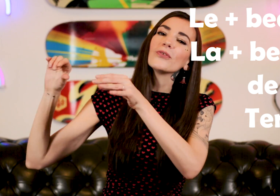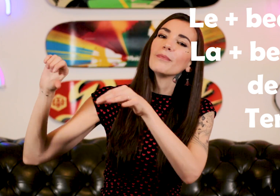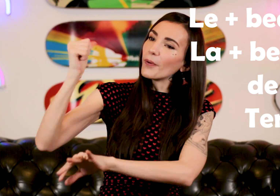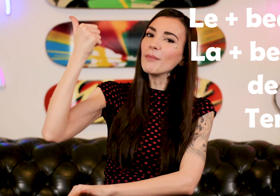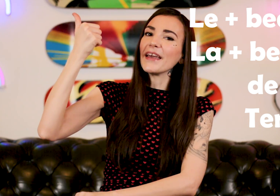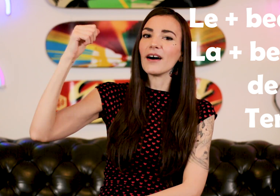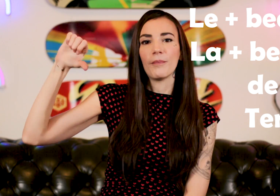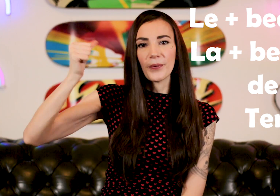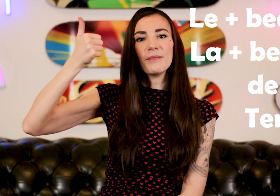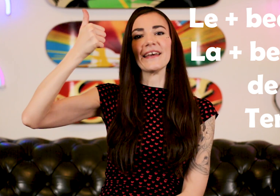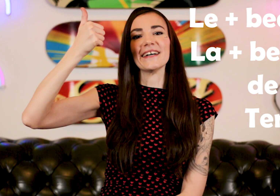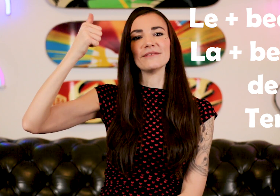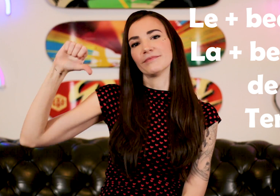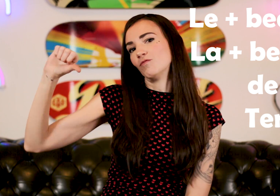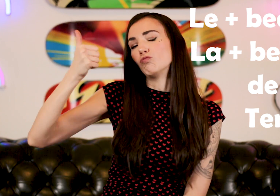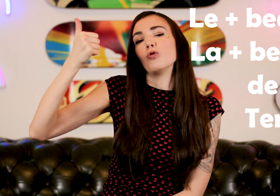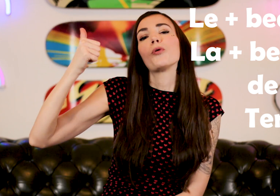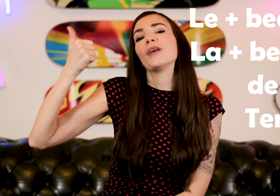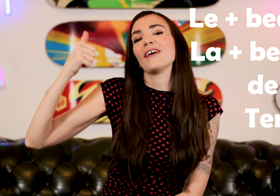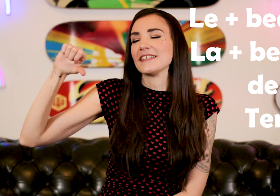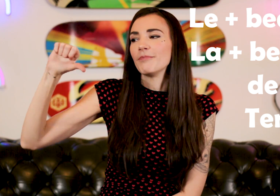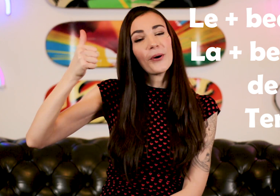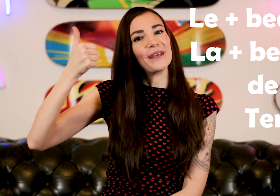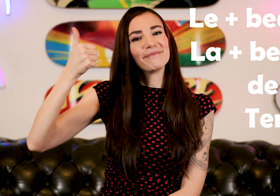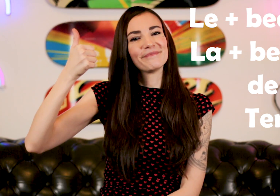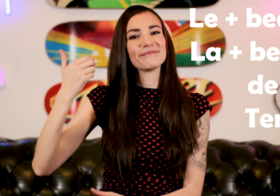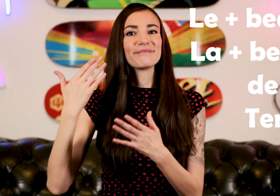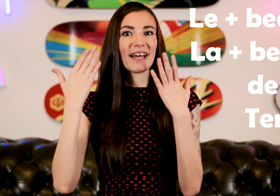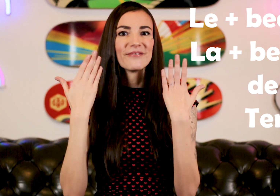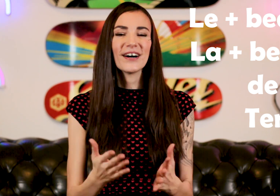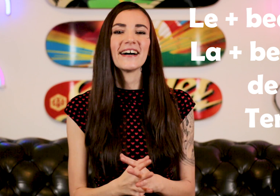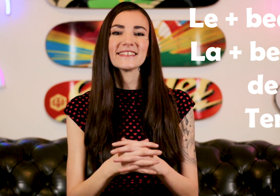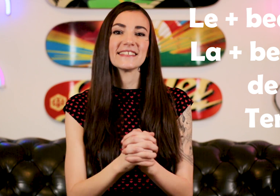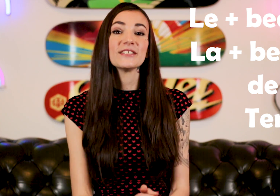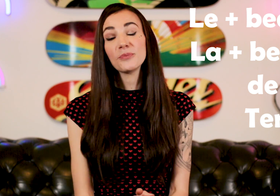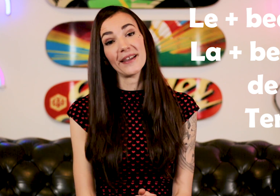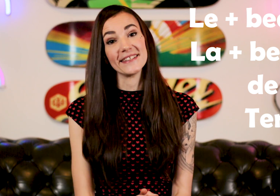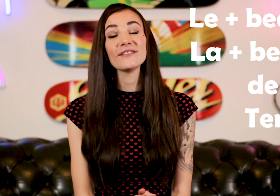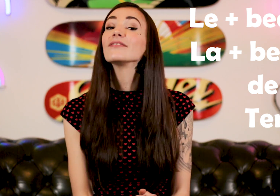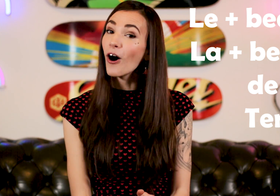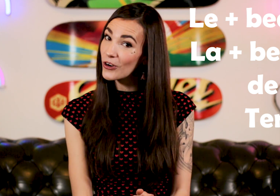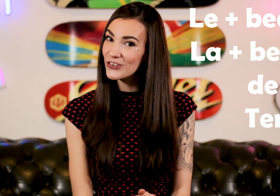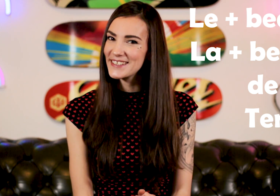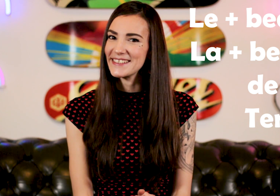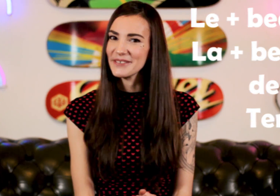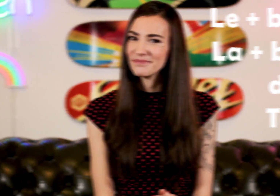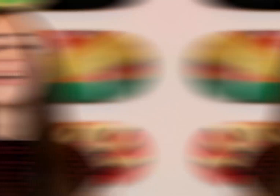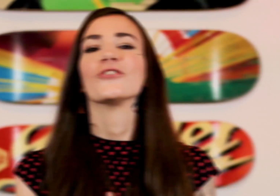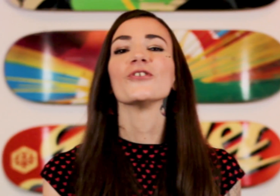monde, première. Première. Bon, le premier est facile, premier. Voilà, c'est les superlatifs en langue des signes. Je